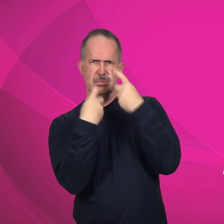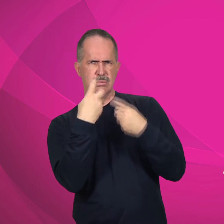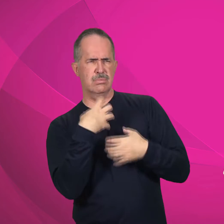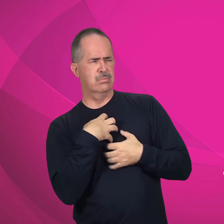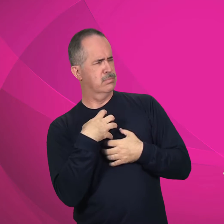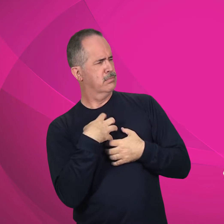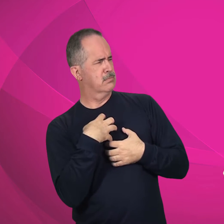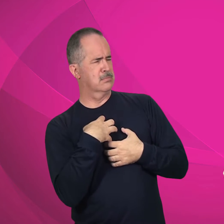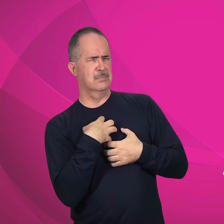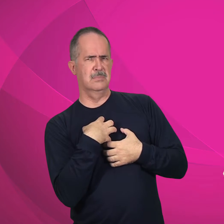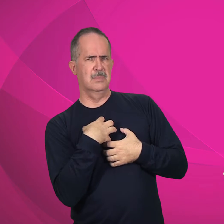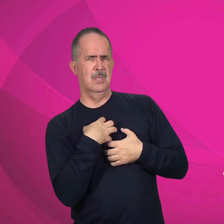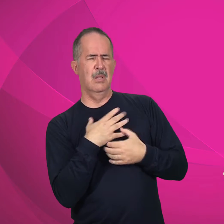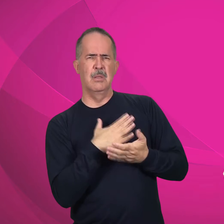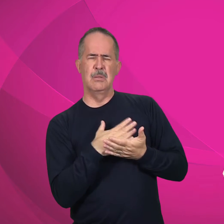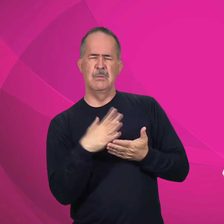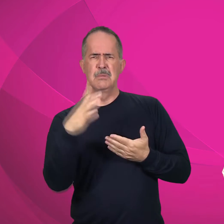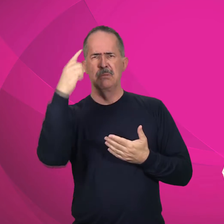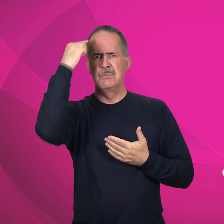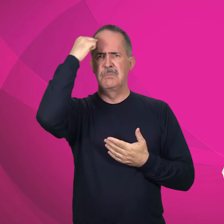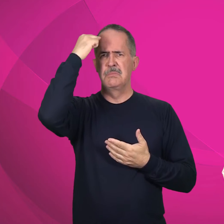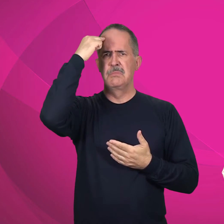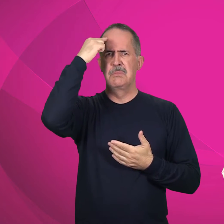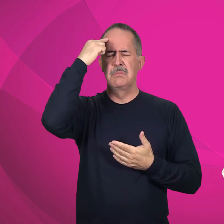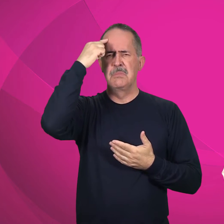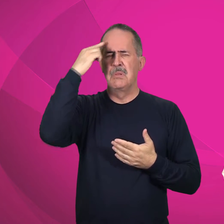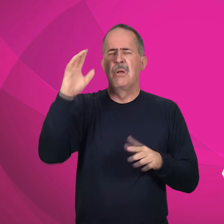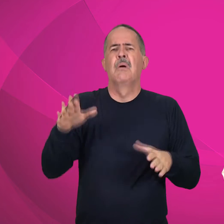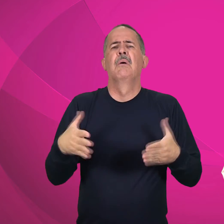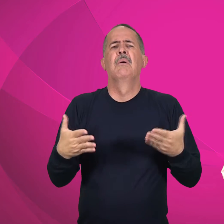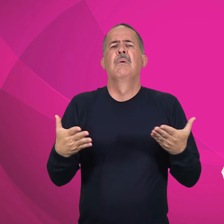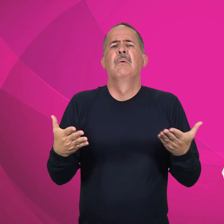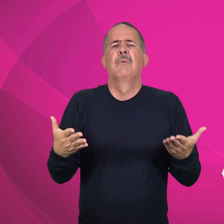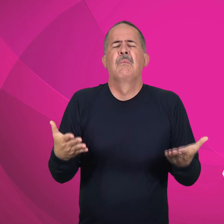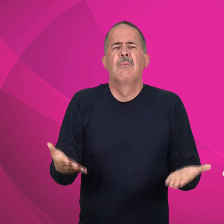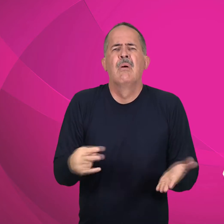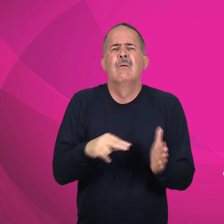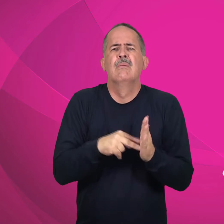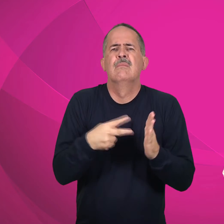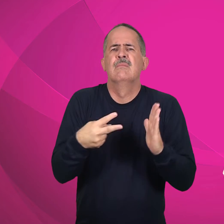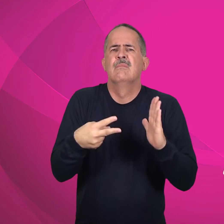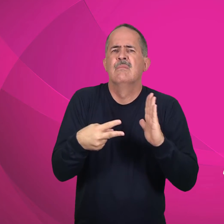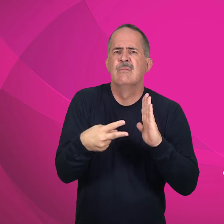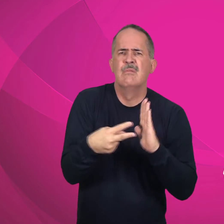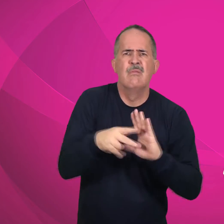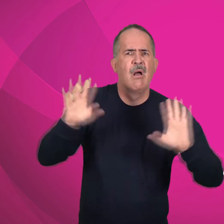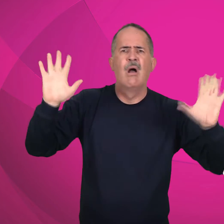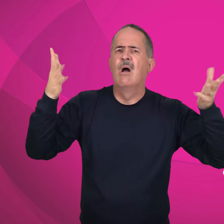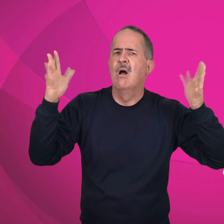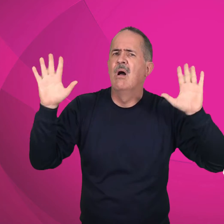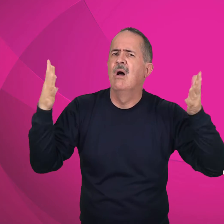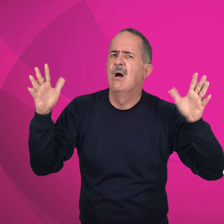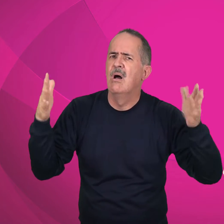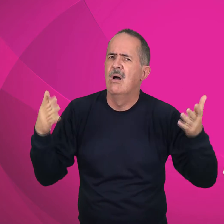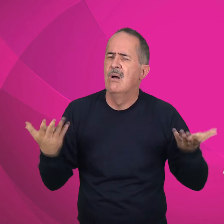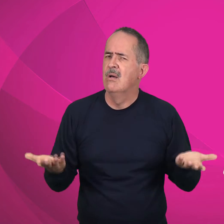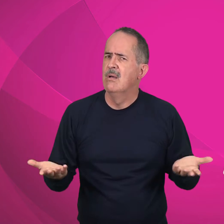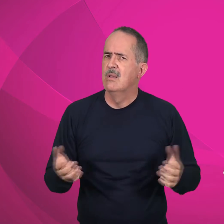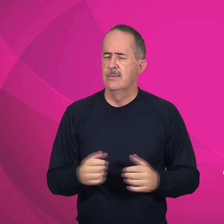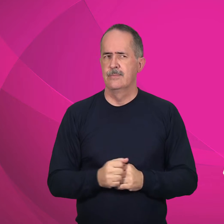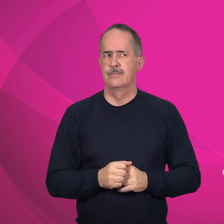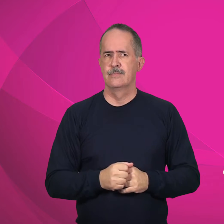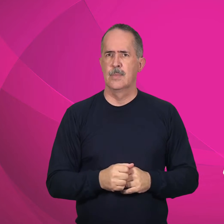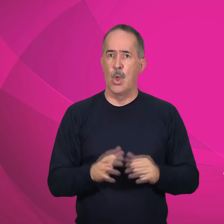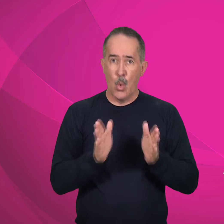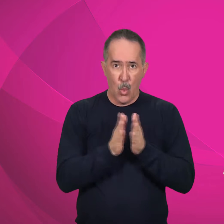perturbada com essas palavras e começou a pensar qual seria o significado da saudação